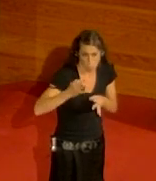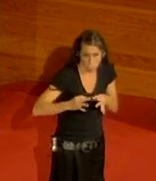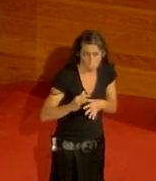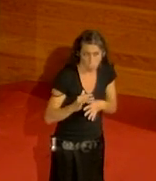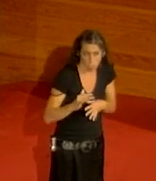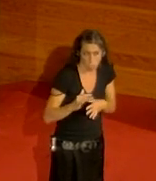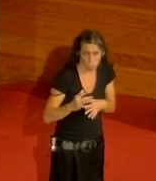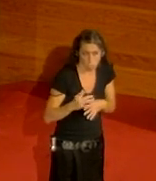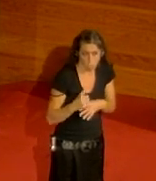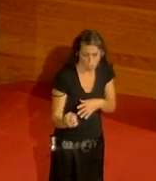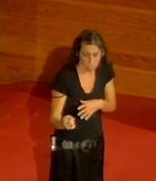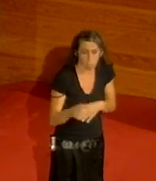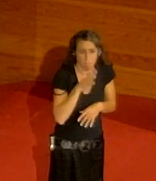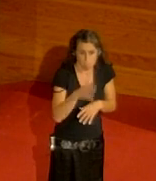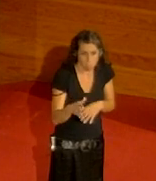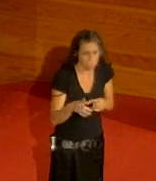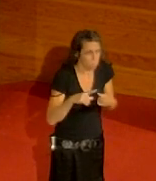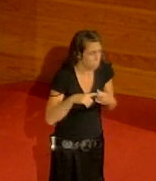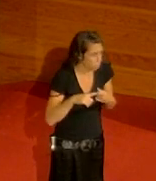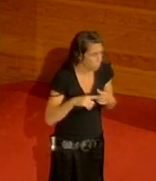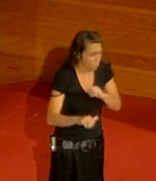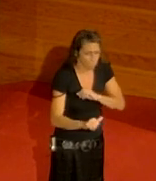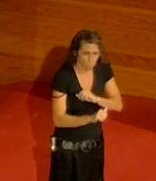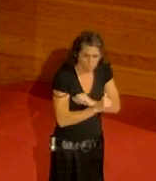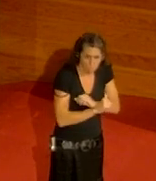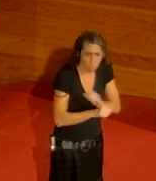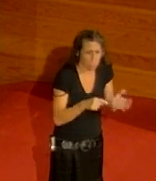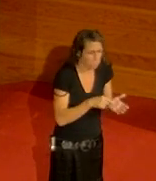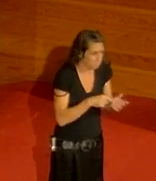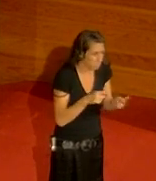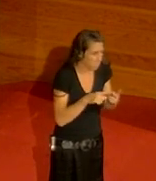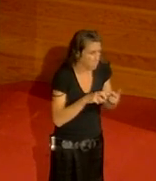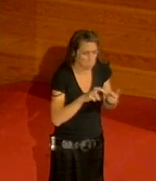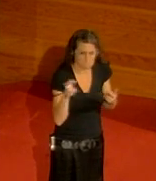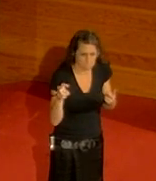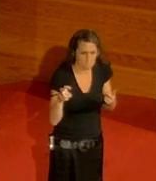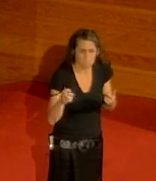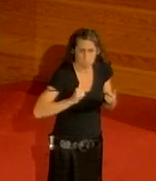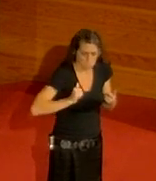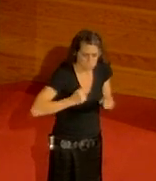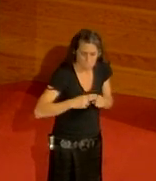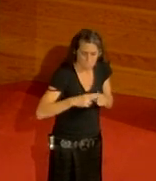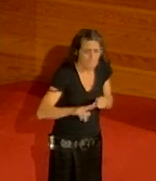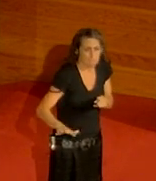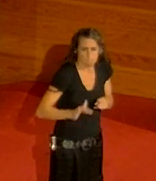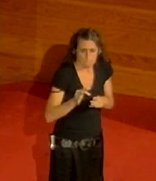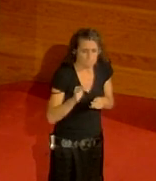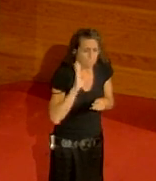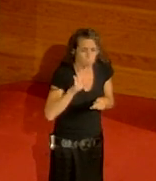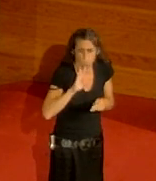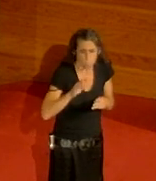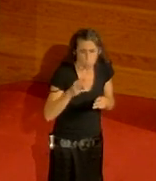cohecho por cohecho por fraude fiscal y no me acuerdo bueno tres causas de corrupción abiertas entonces